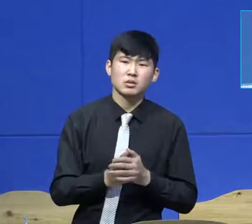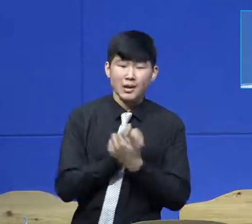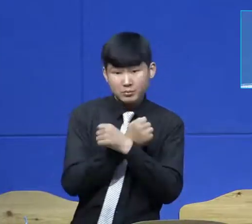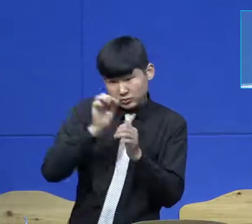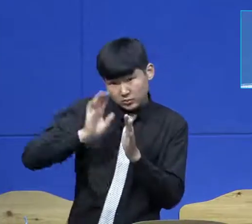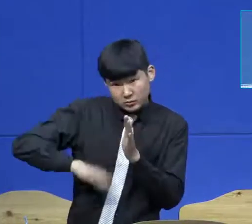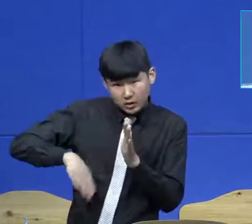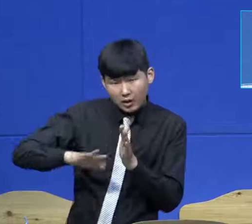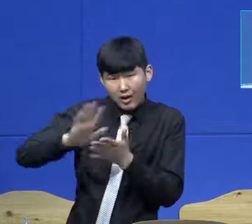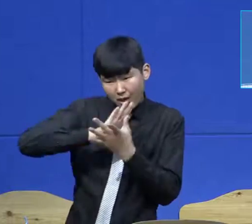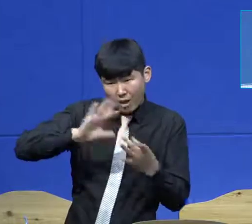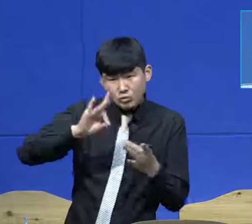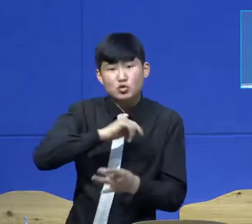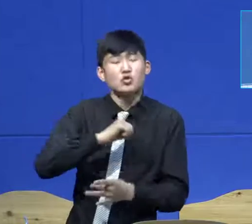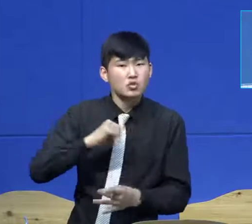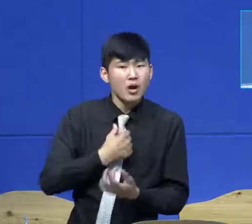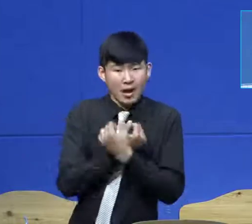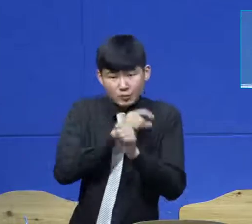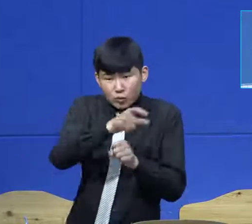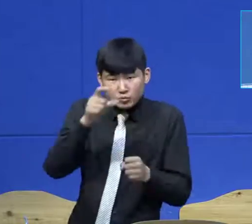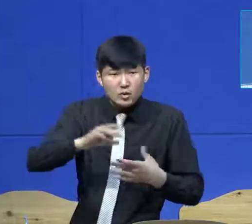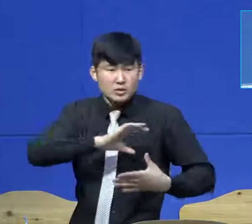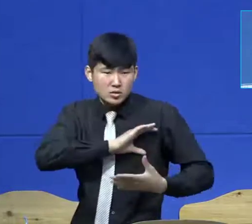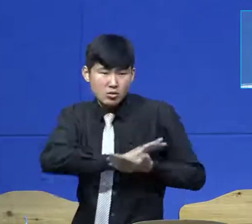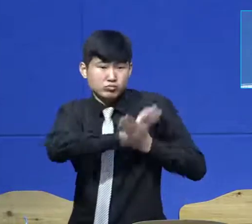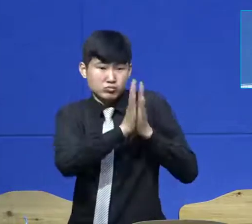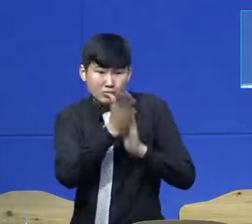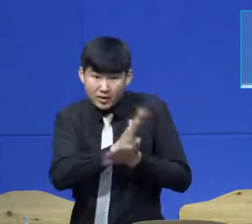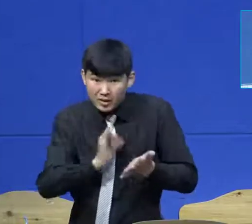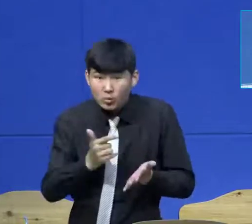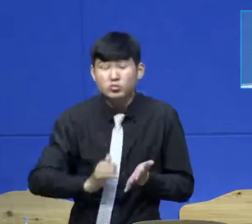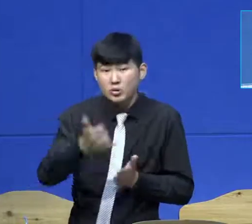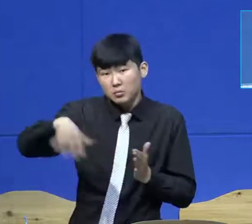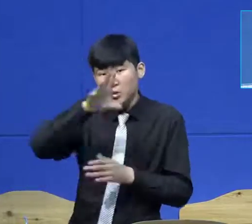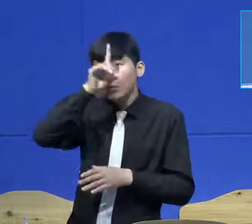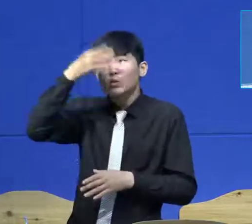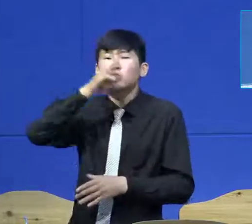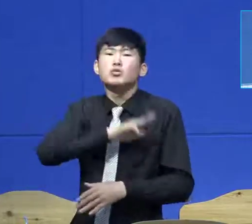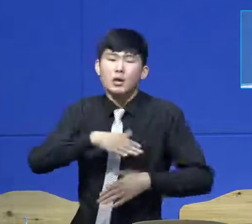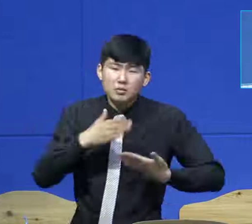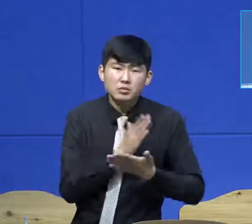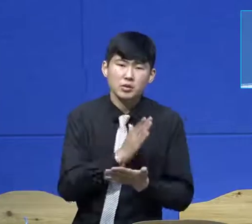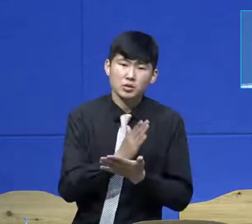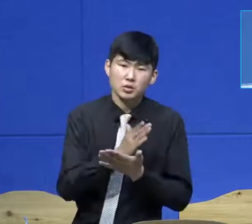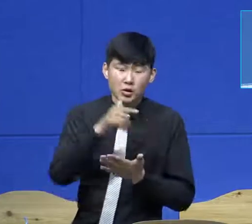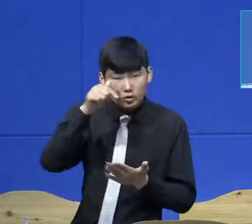Аврагцны дараа ариун сүнс өөрөө аврагцсан хүмүүс сэтгэлийг өөрчилдөг учраас бид нар бурхны төлөө амьдарч байгаа. Одоо